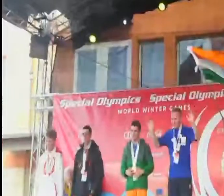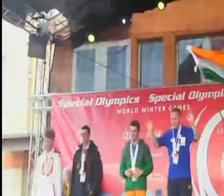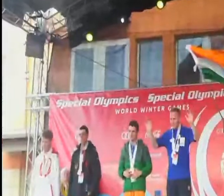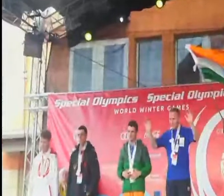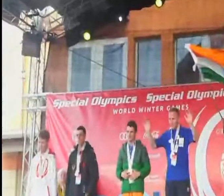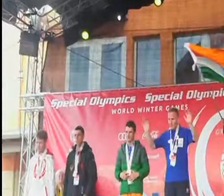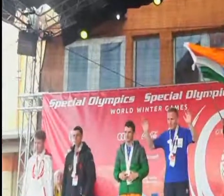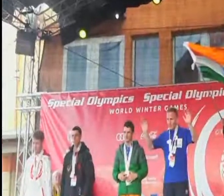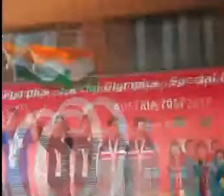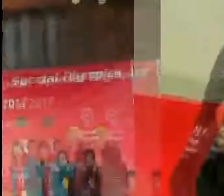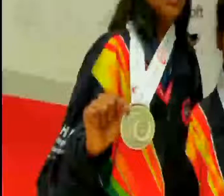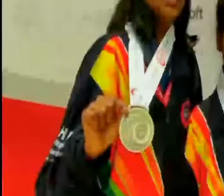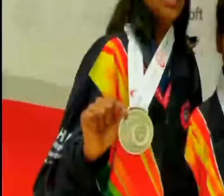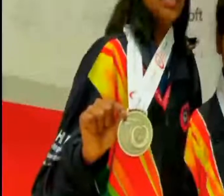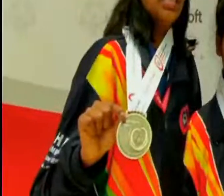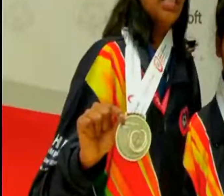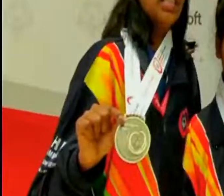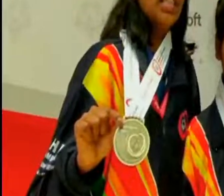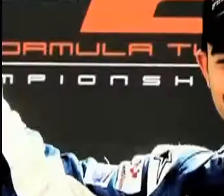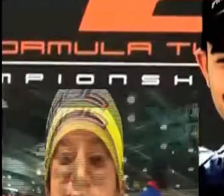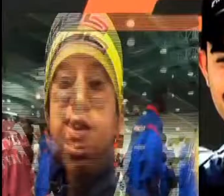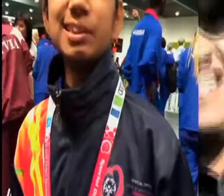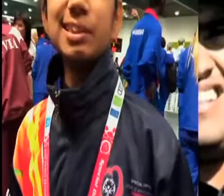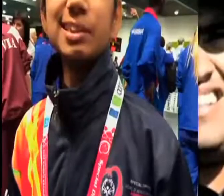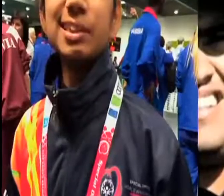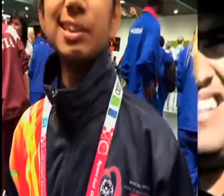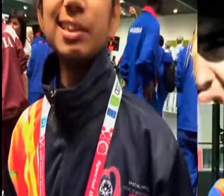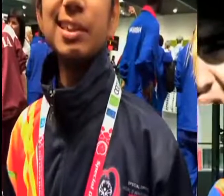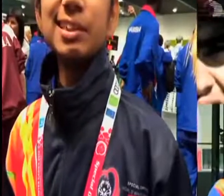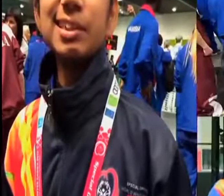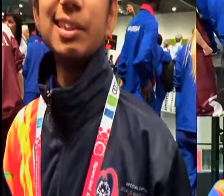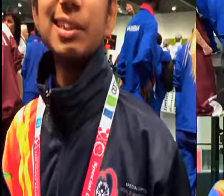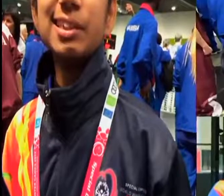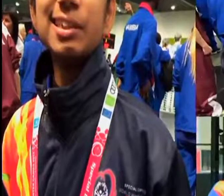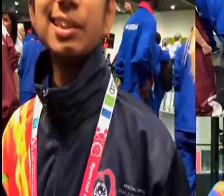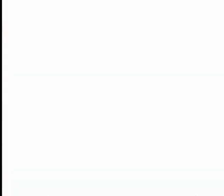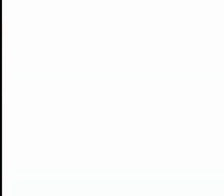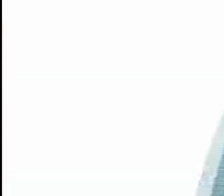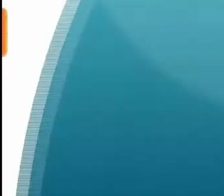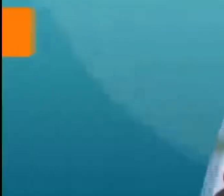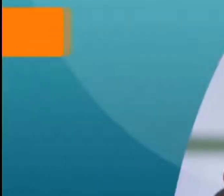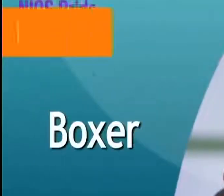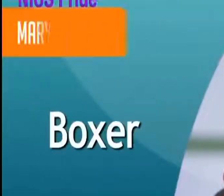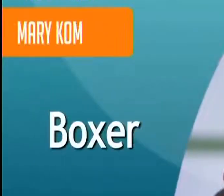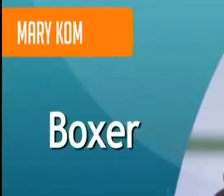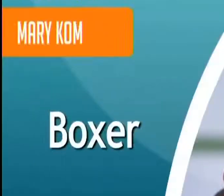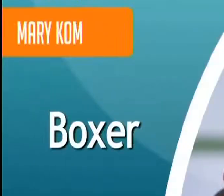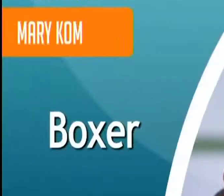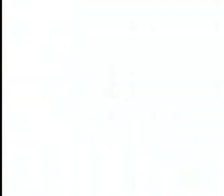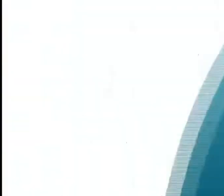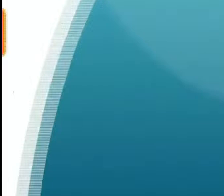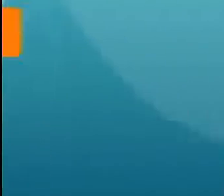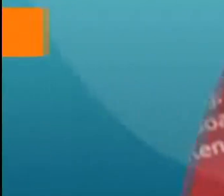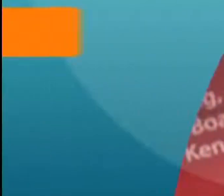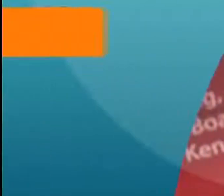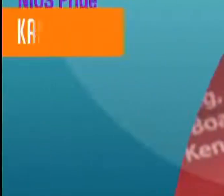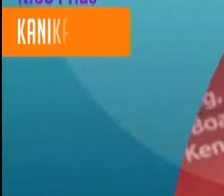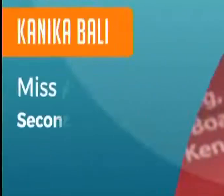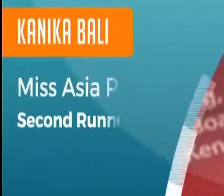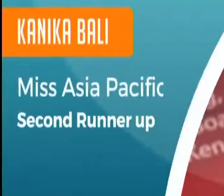रास्ता स्वयं चुने कोई मन चाहा केंद्र चुने